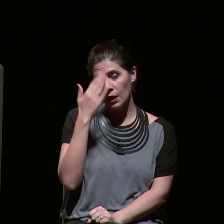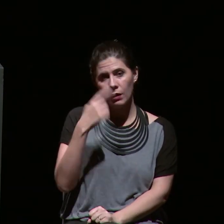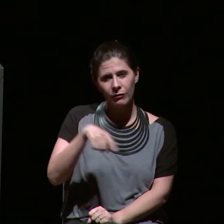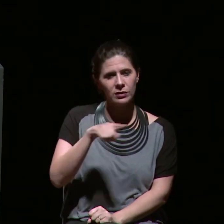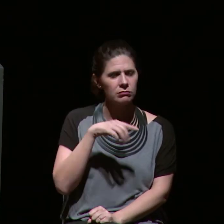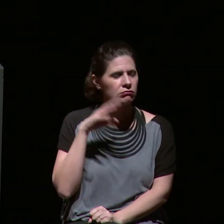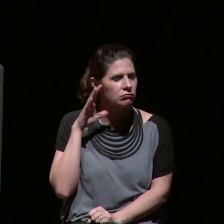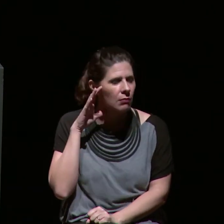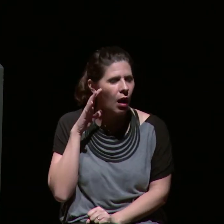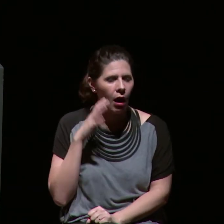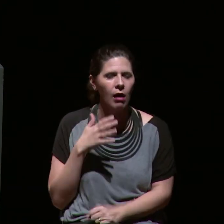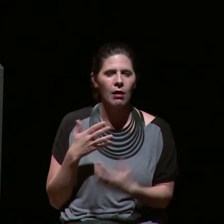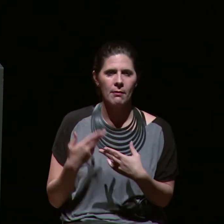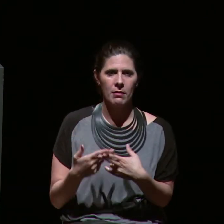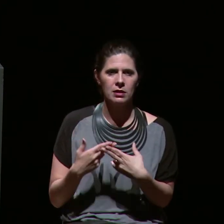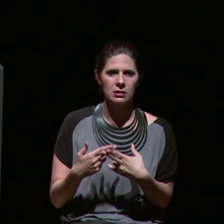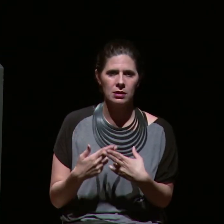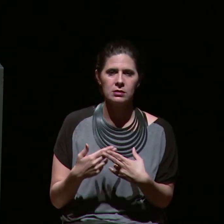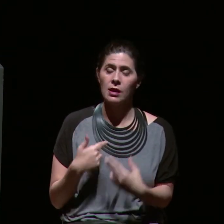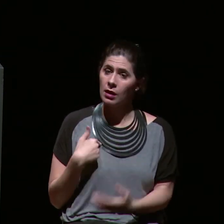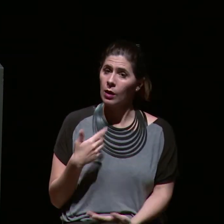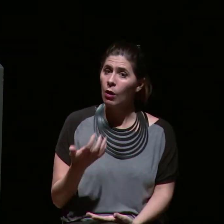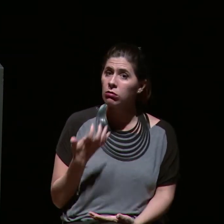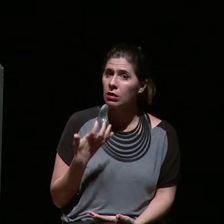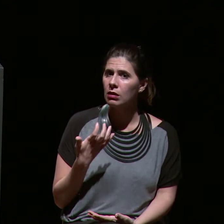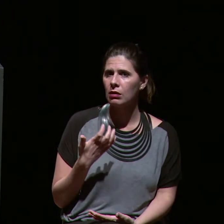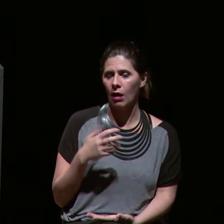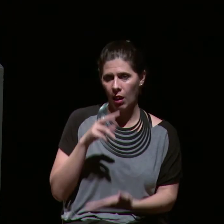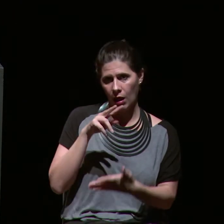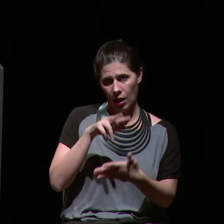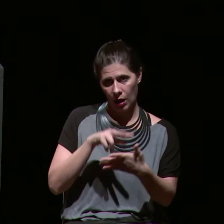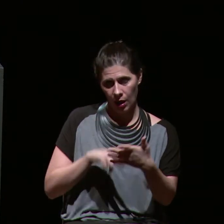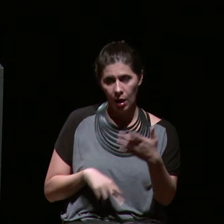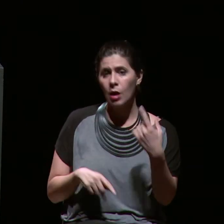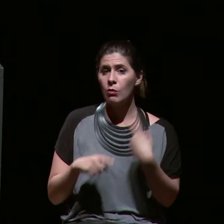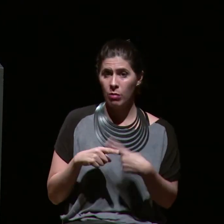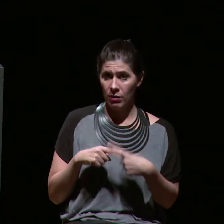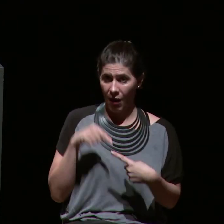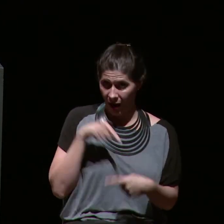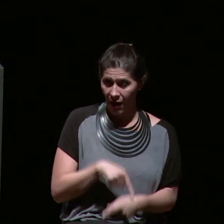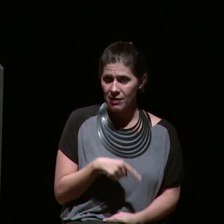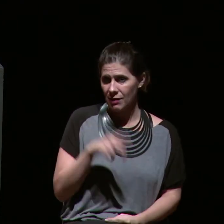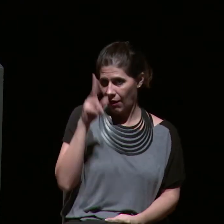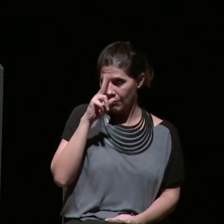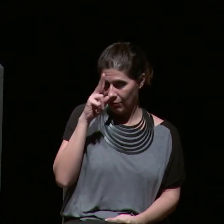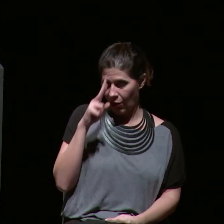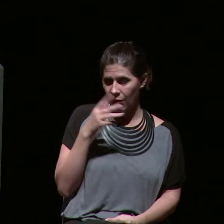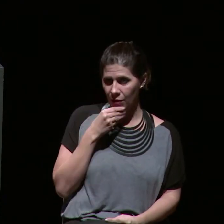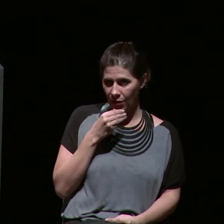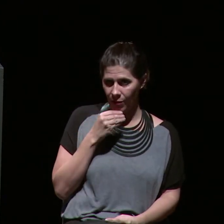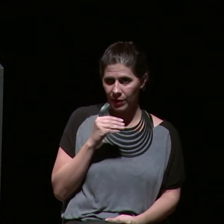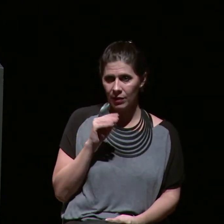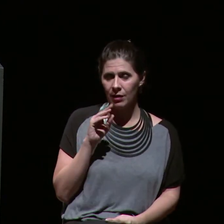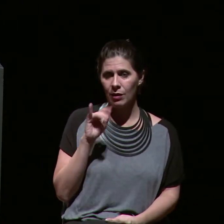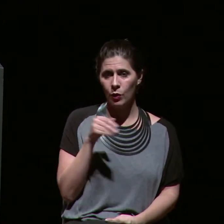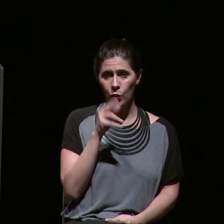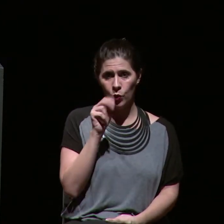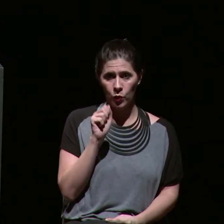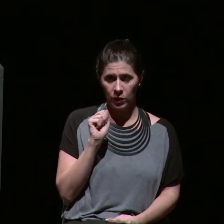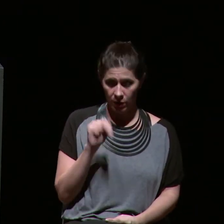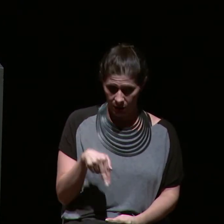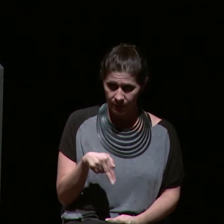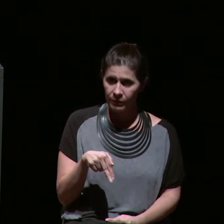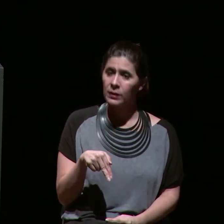questão de lê-los porque considero a autobiografia de Juan Francisco Manzano um documento capaz de demonstrar aspectos bastante pertinentes para a reflexão sobre uma